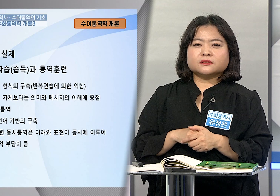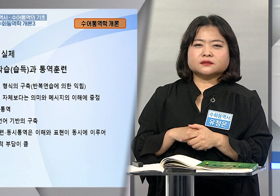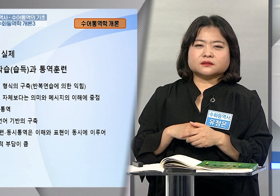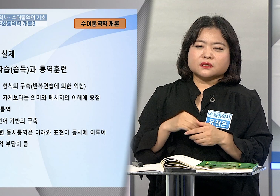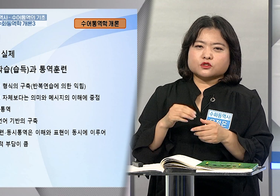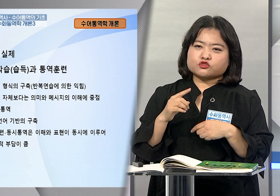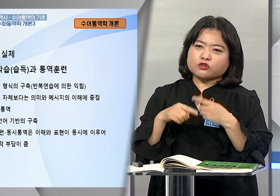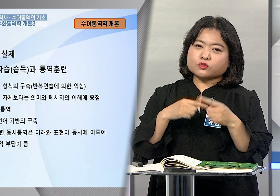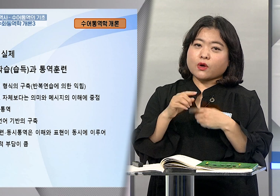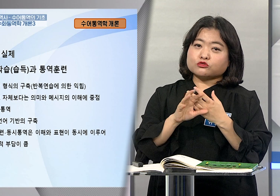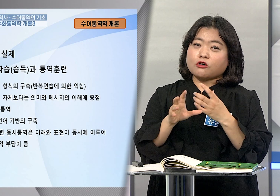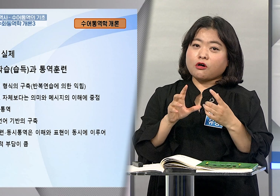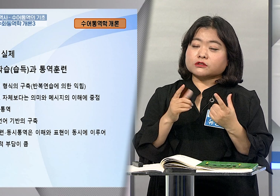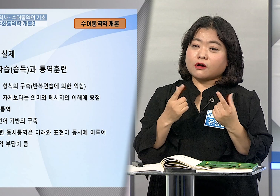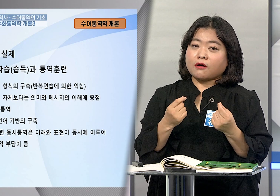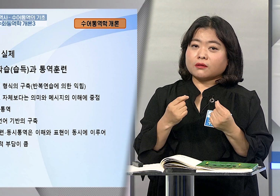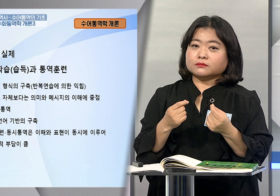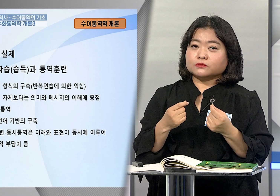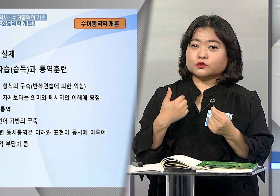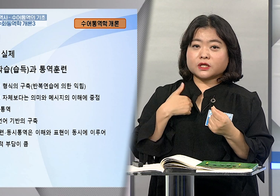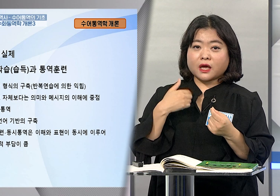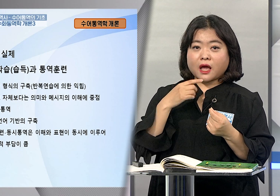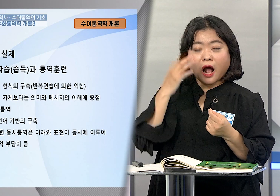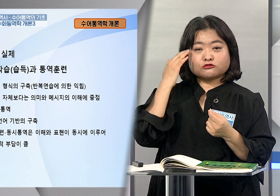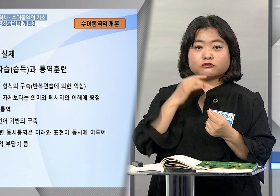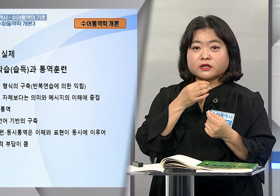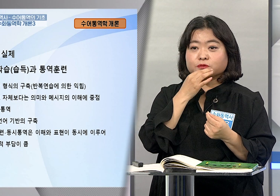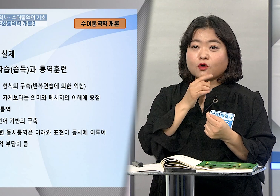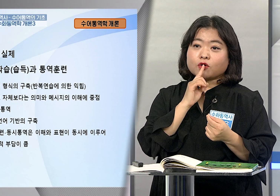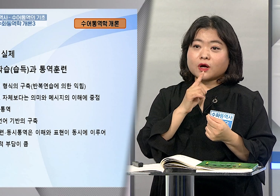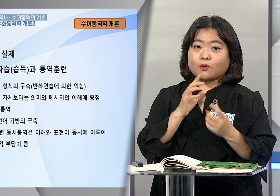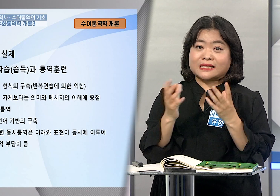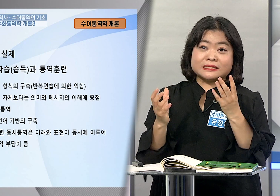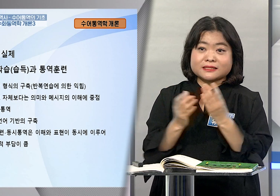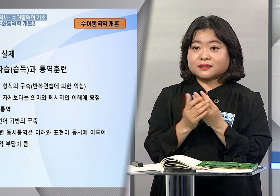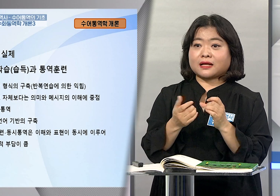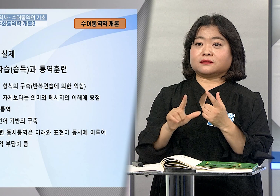일단은 수어도 외국어처럼 우리의 한국어의 음성 언어와는 완전히 다른